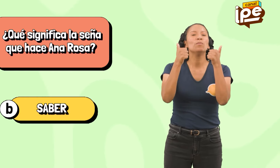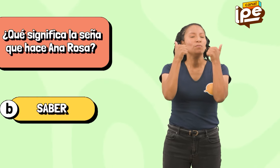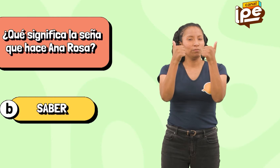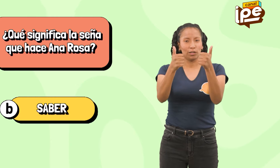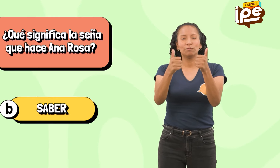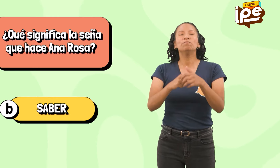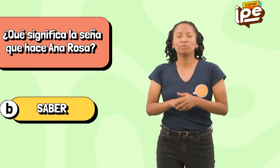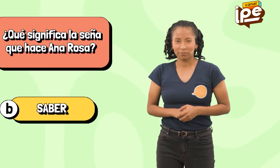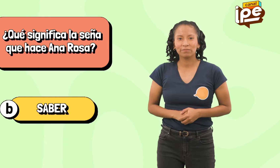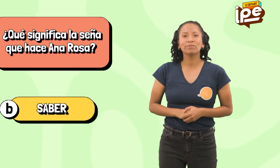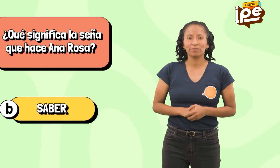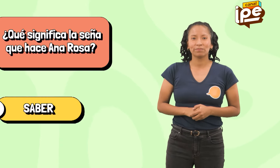opciones muy